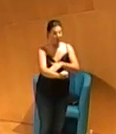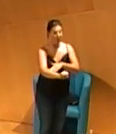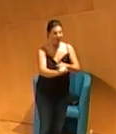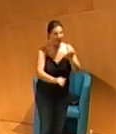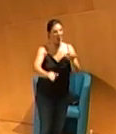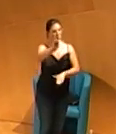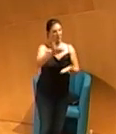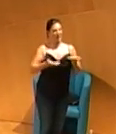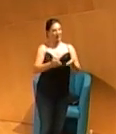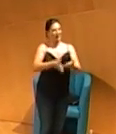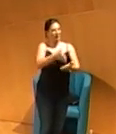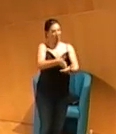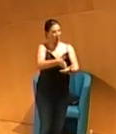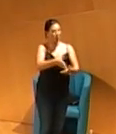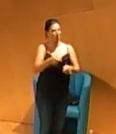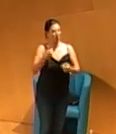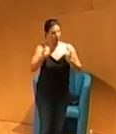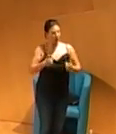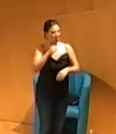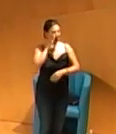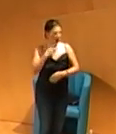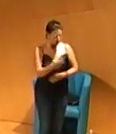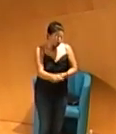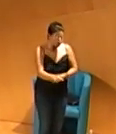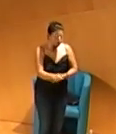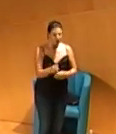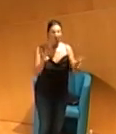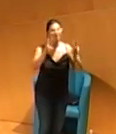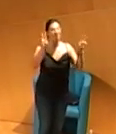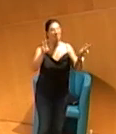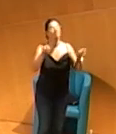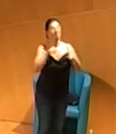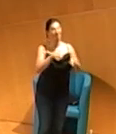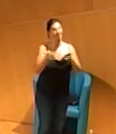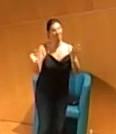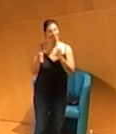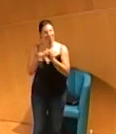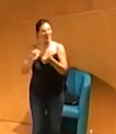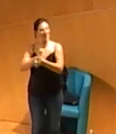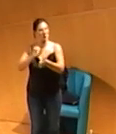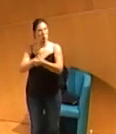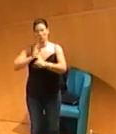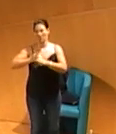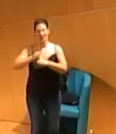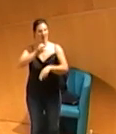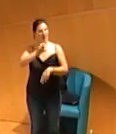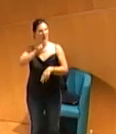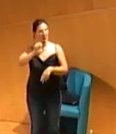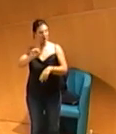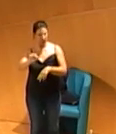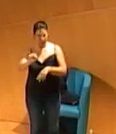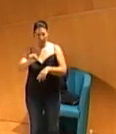être parent d'un adulte en situation de handicap. La conférence est en partenariat avec les éditions RS. Vous avez